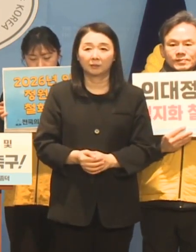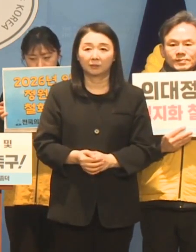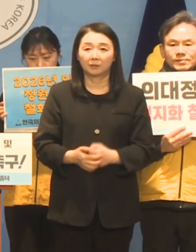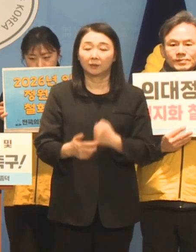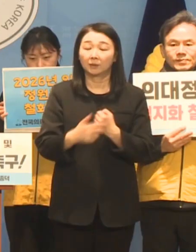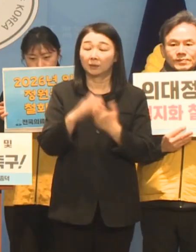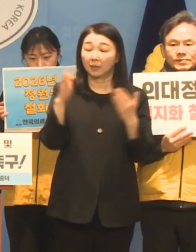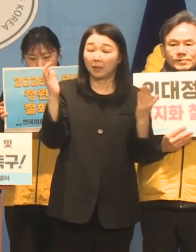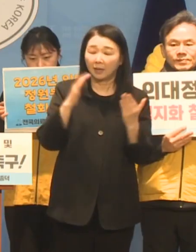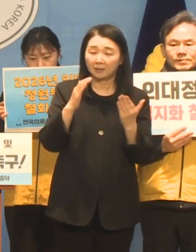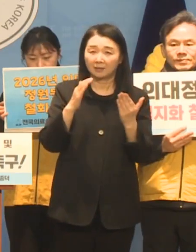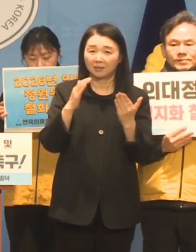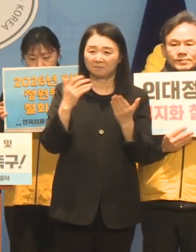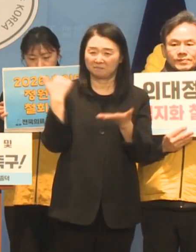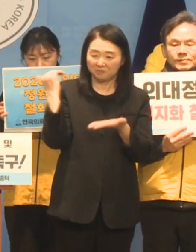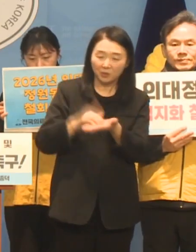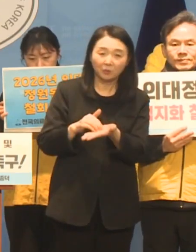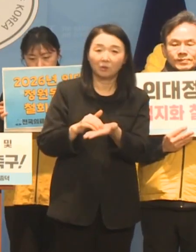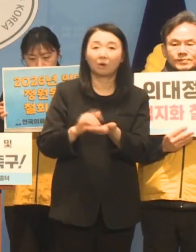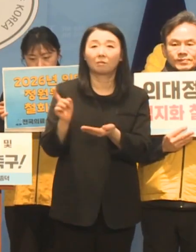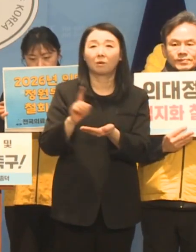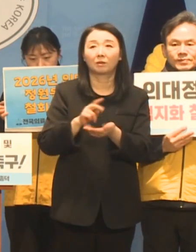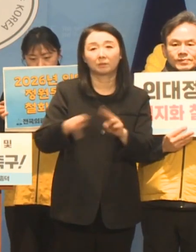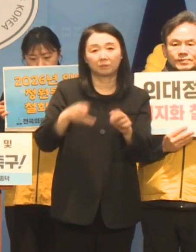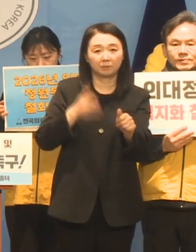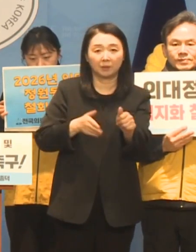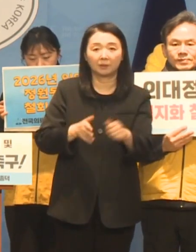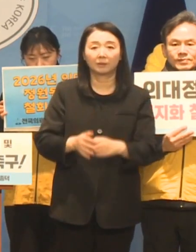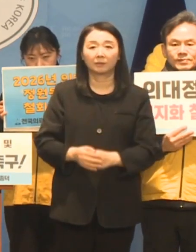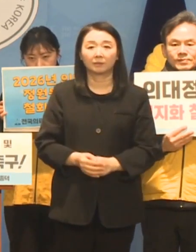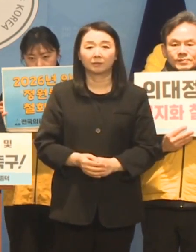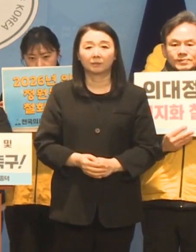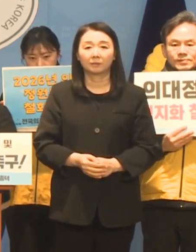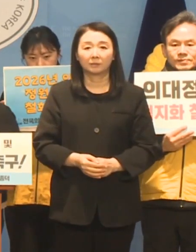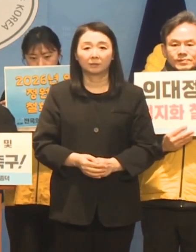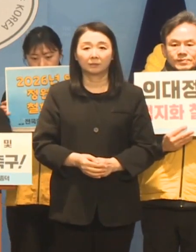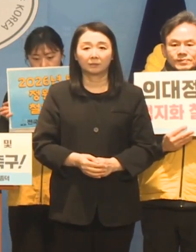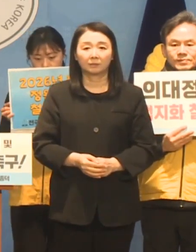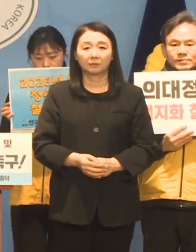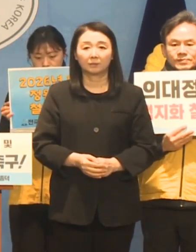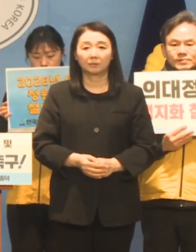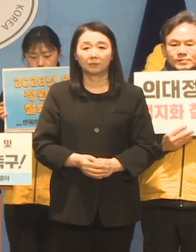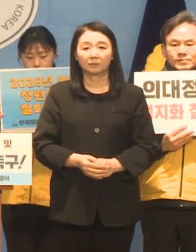증원 동결 즉각 처리하십시오. 이상입니다.